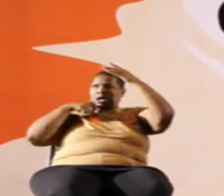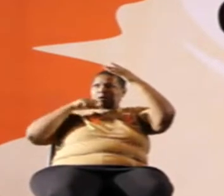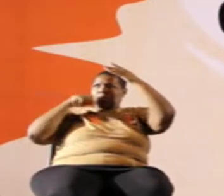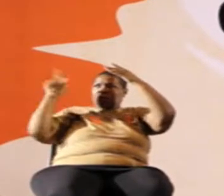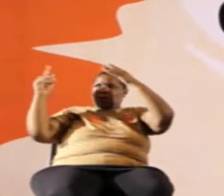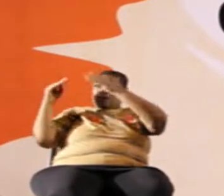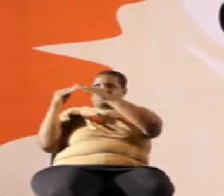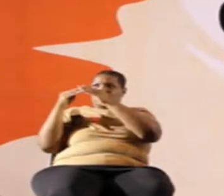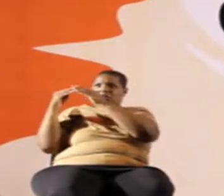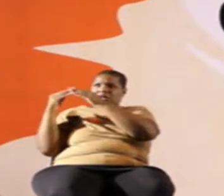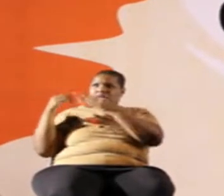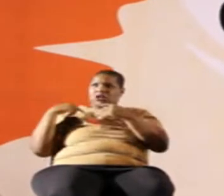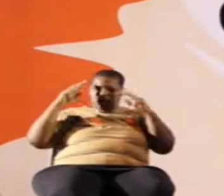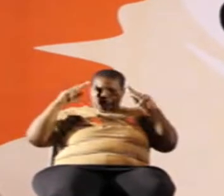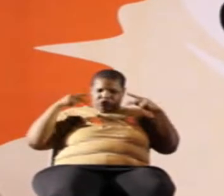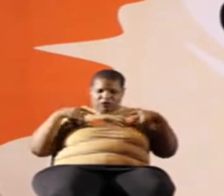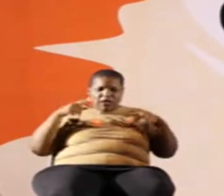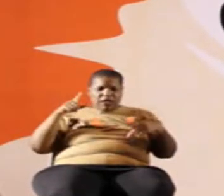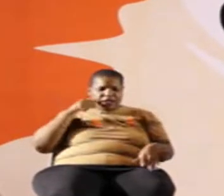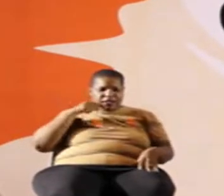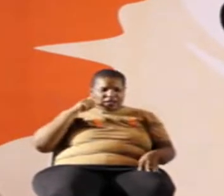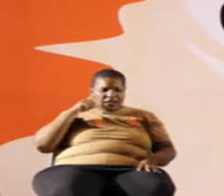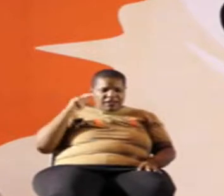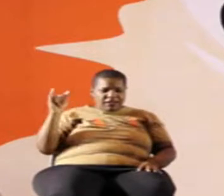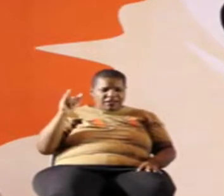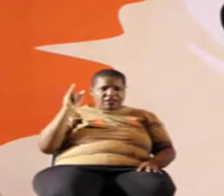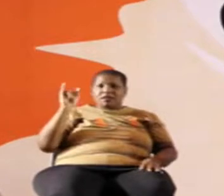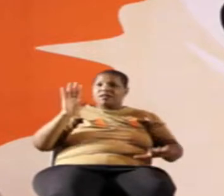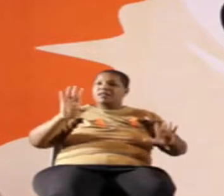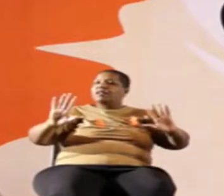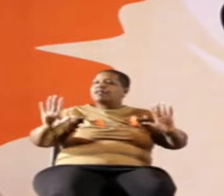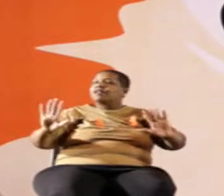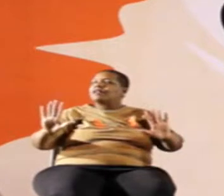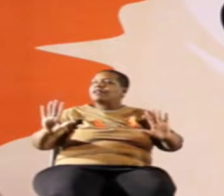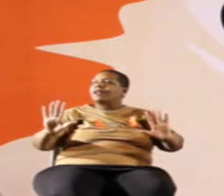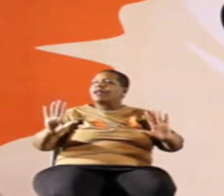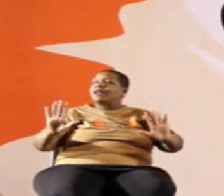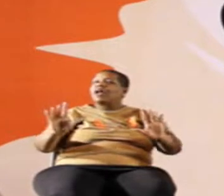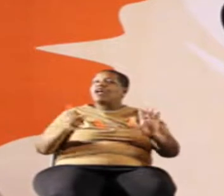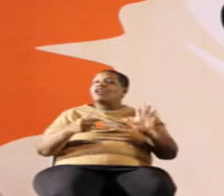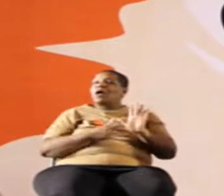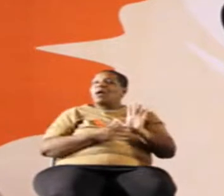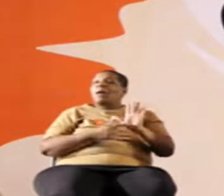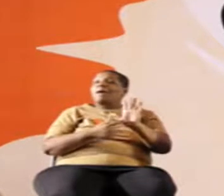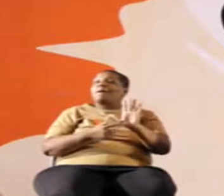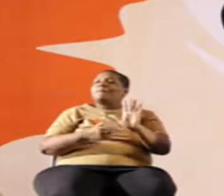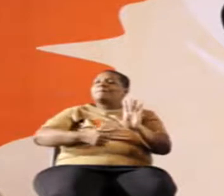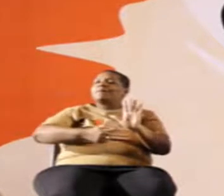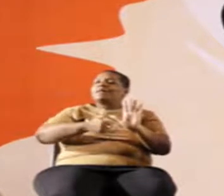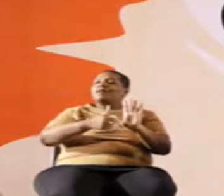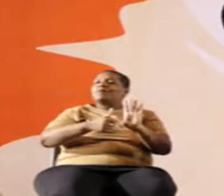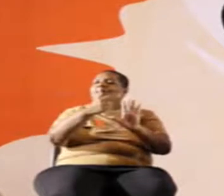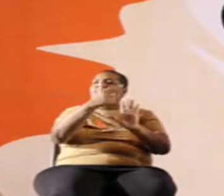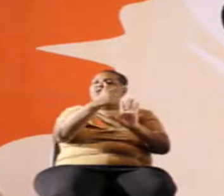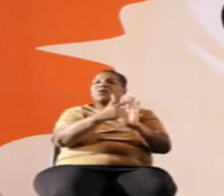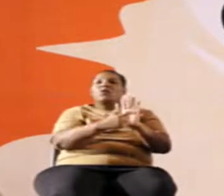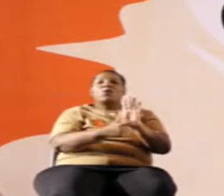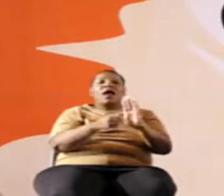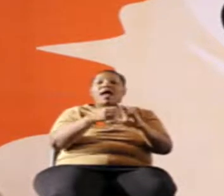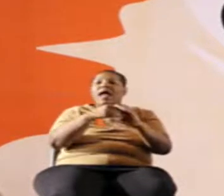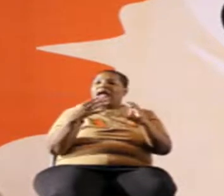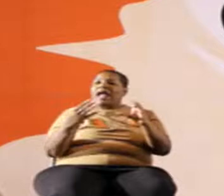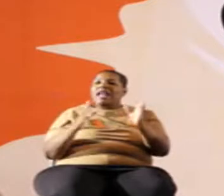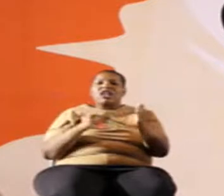minha vizinha, comigo mesmo, que mulher negra é importante. Ela simplesmente está em primeiro plano com essas características todas.